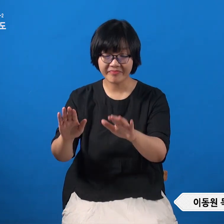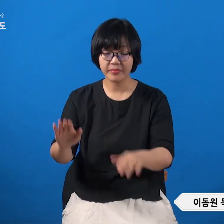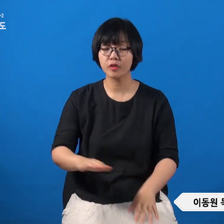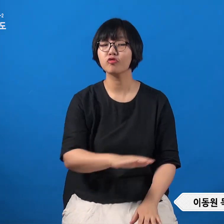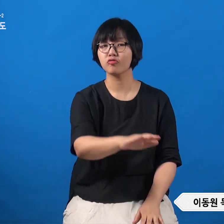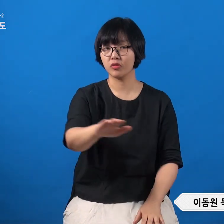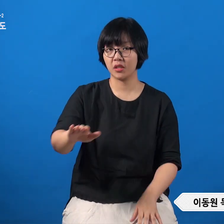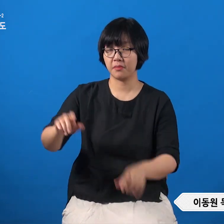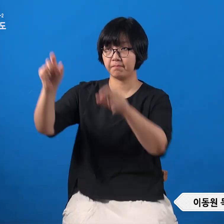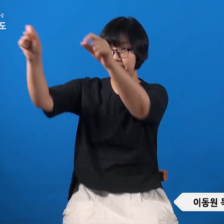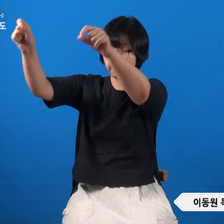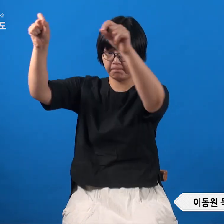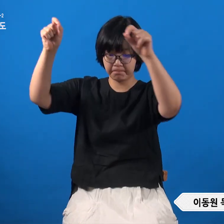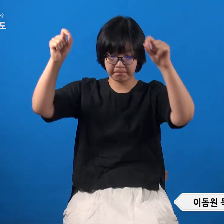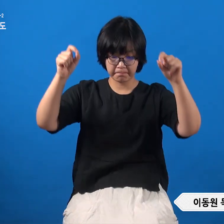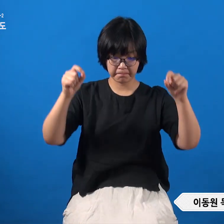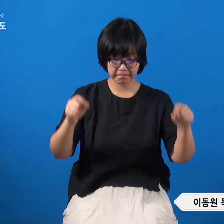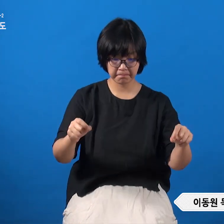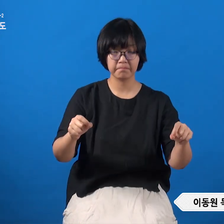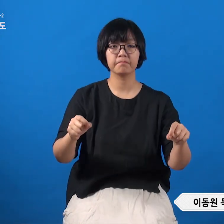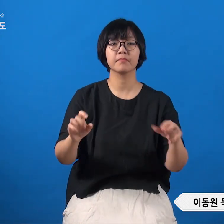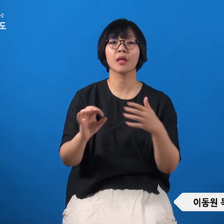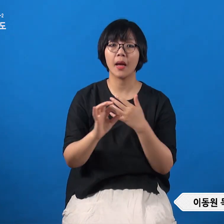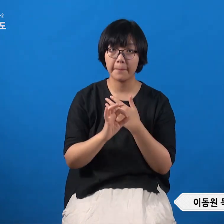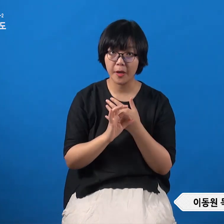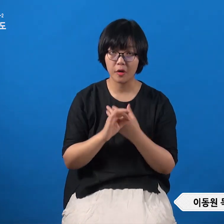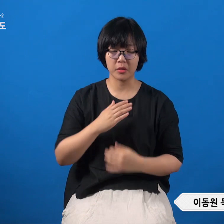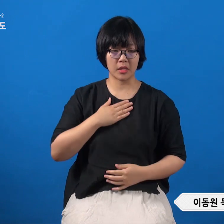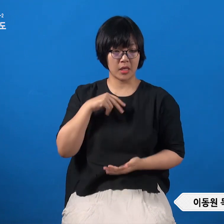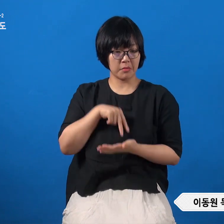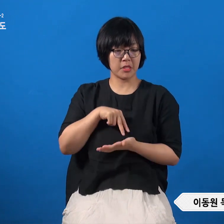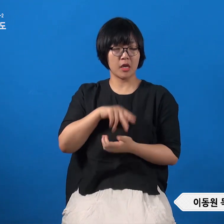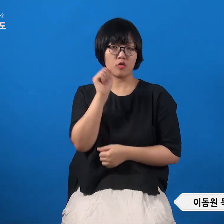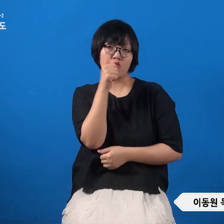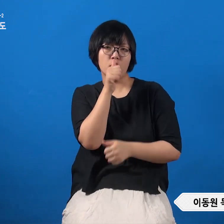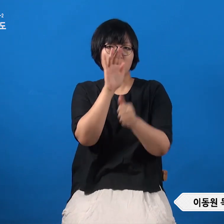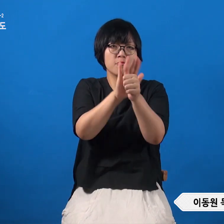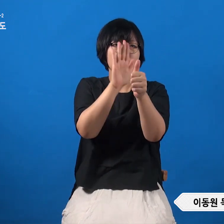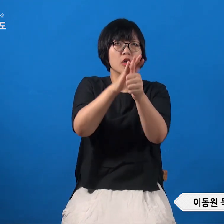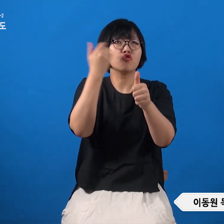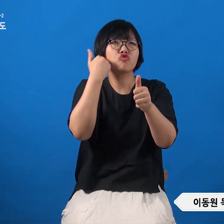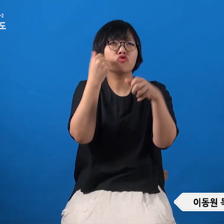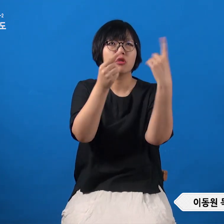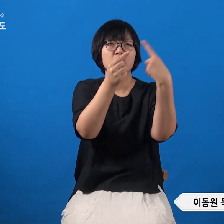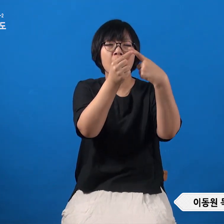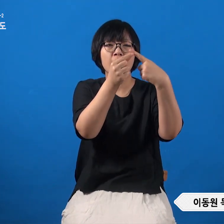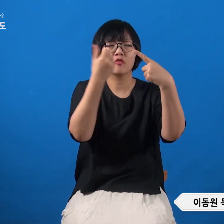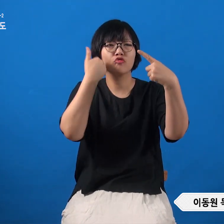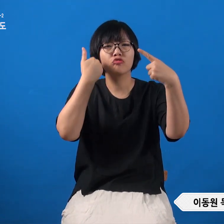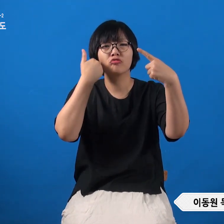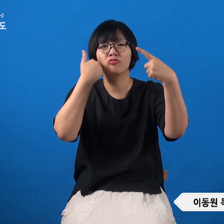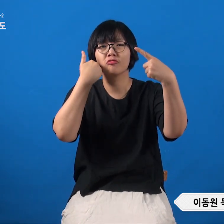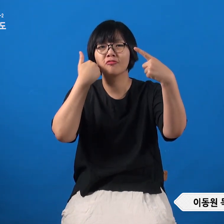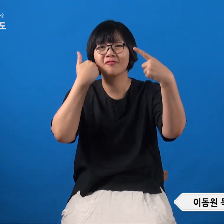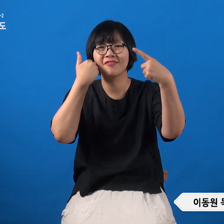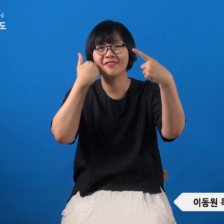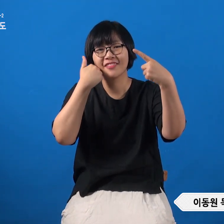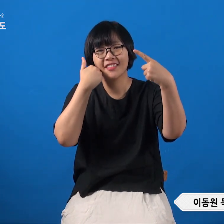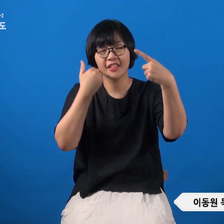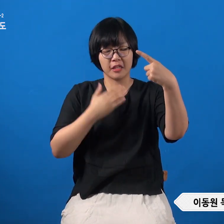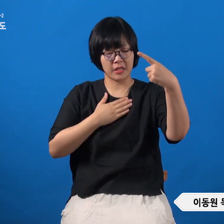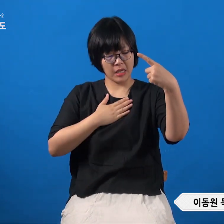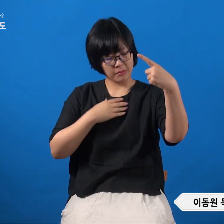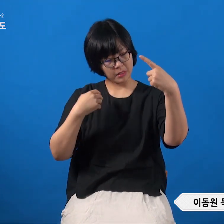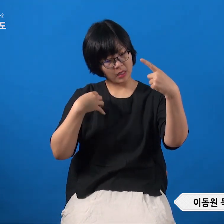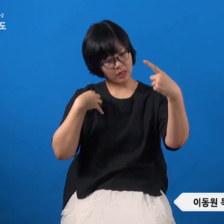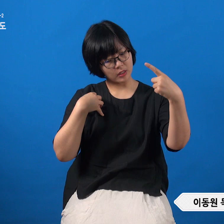상황에 적용한다면 우리의 중보기도 리스트 제1위에 와야 할, 우리가 기도해야 할